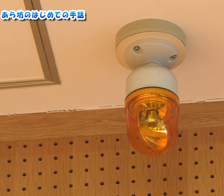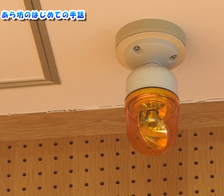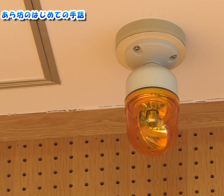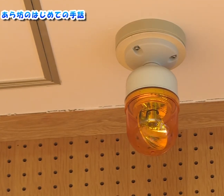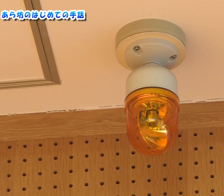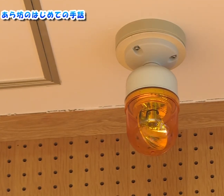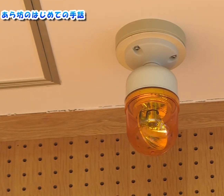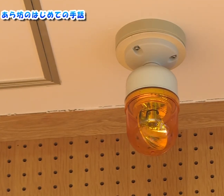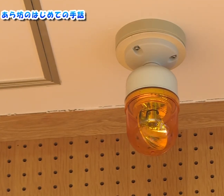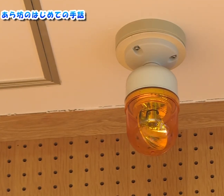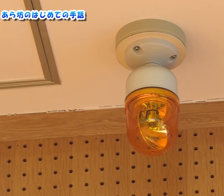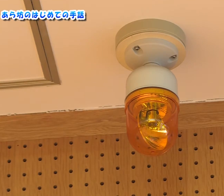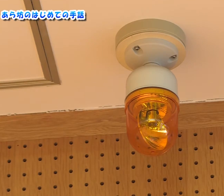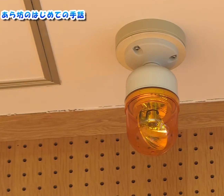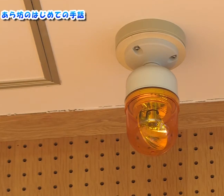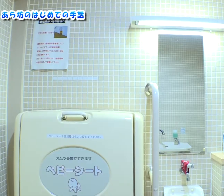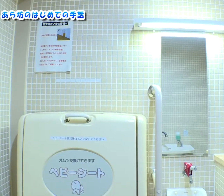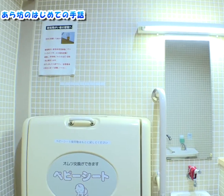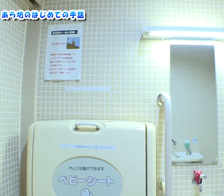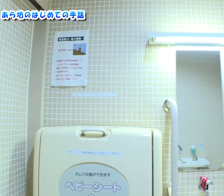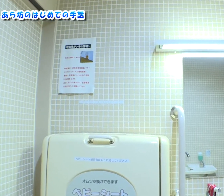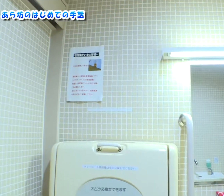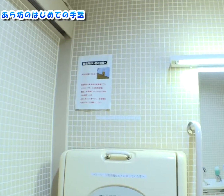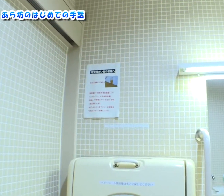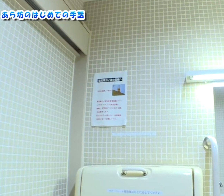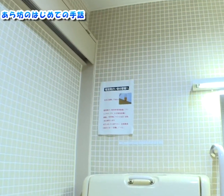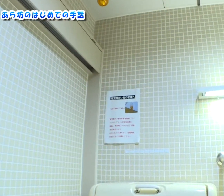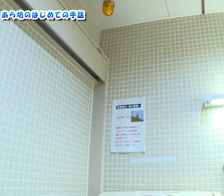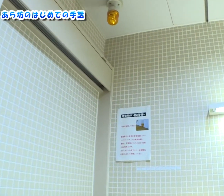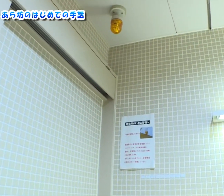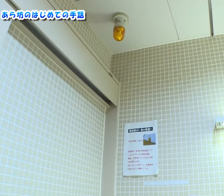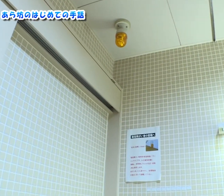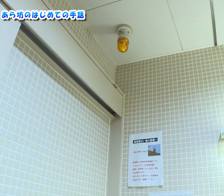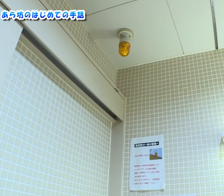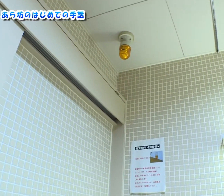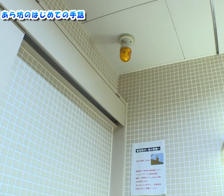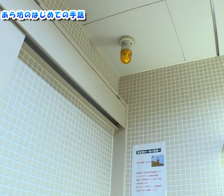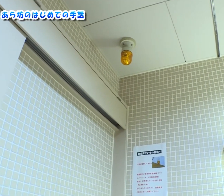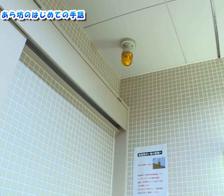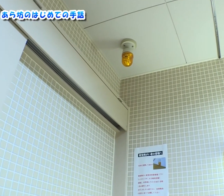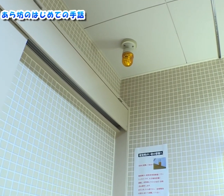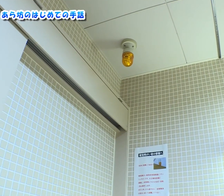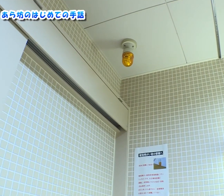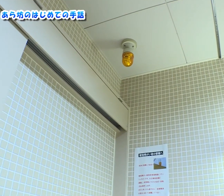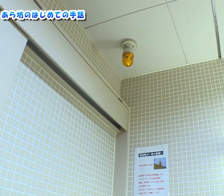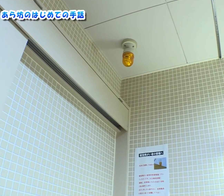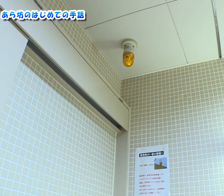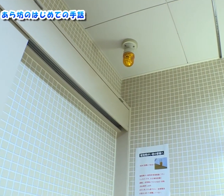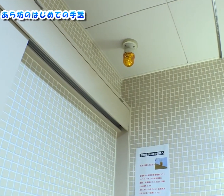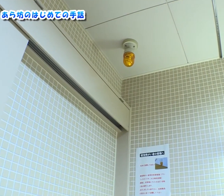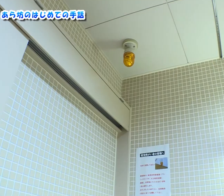っています。こちらはアクロス荒川の会議室やトイレなどに設置してあります。